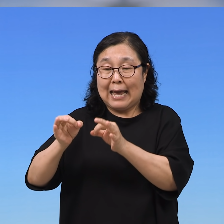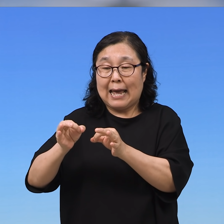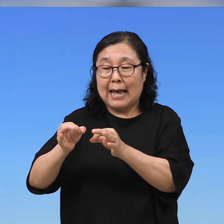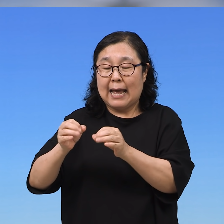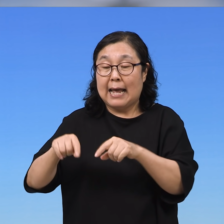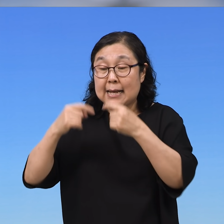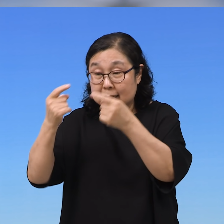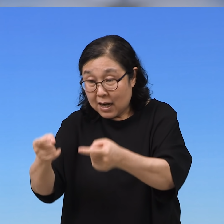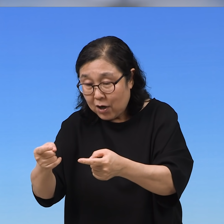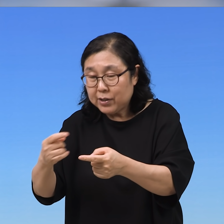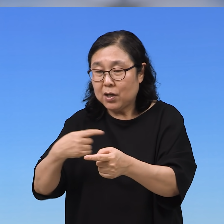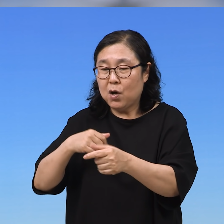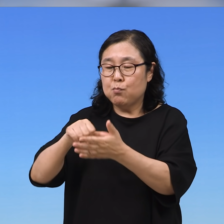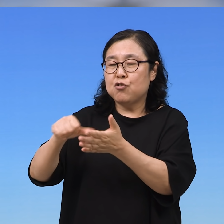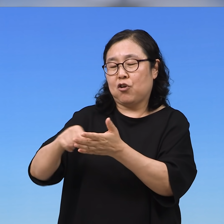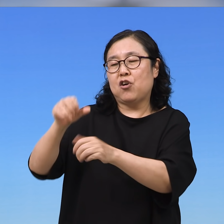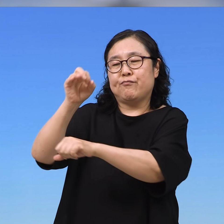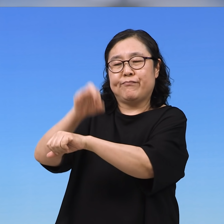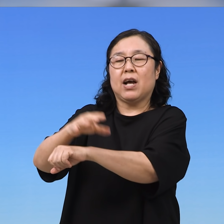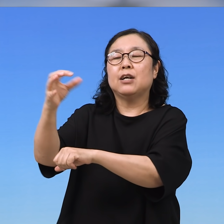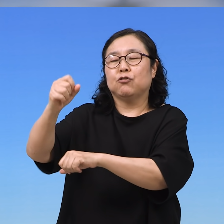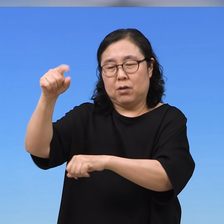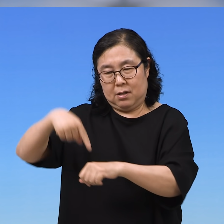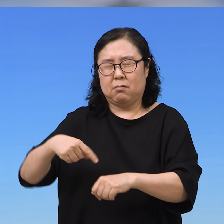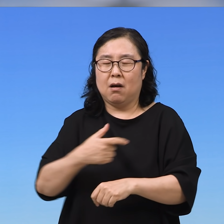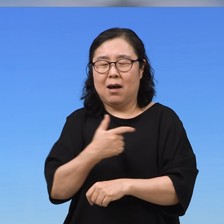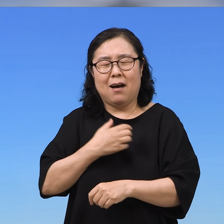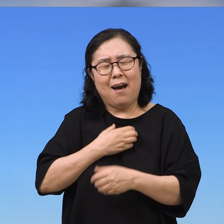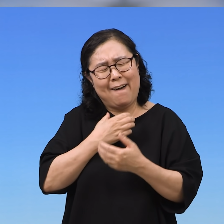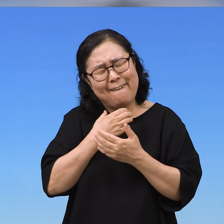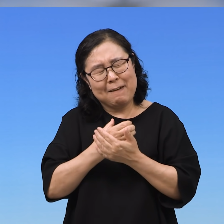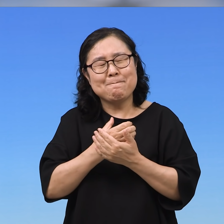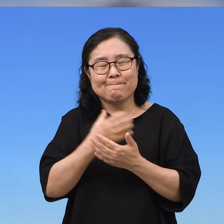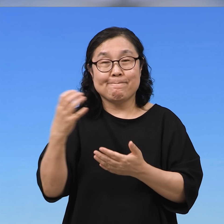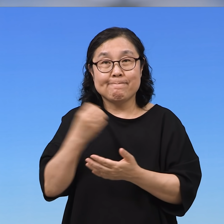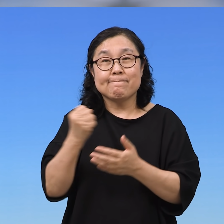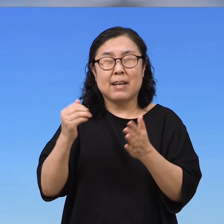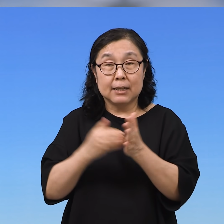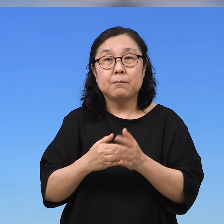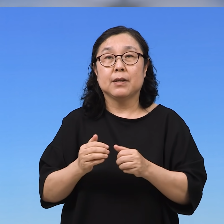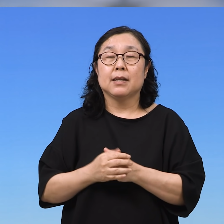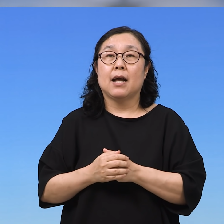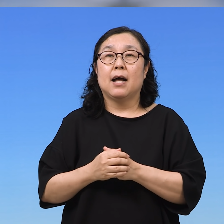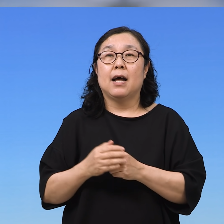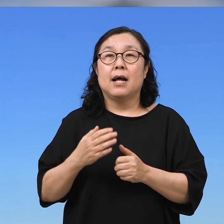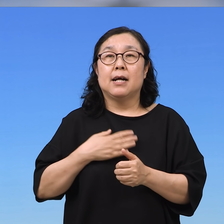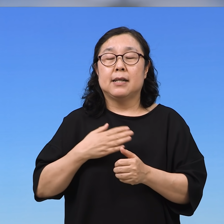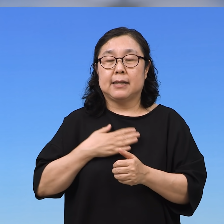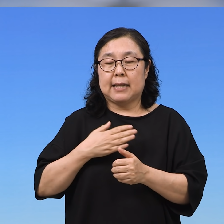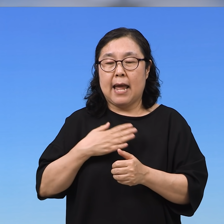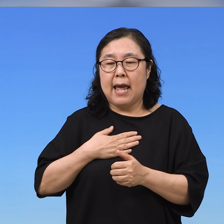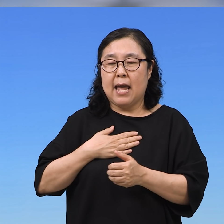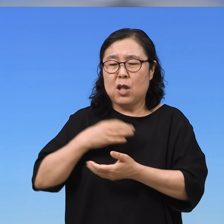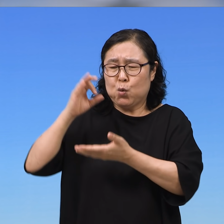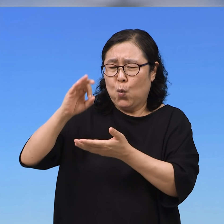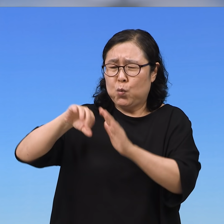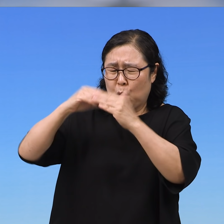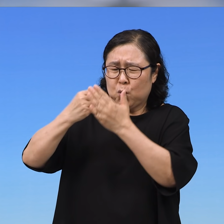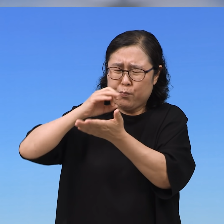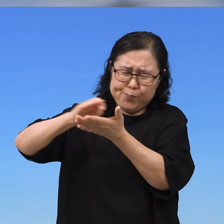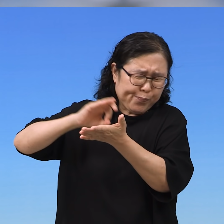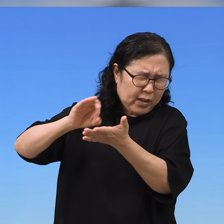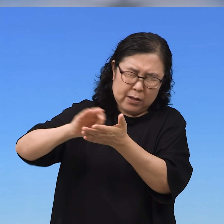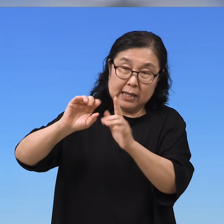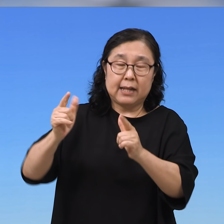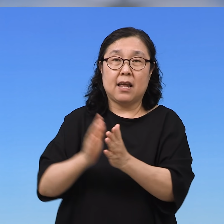사왔다고. 얼마나 감동이 되겠습니까? 여러분, 복을 흘려보내는 건요, 막 내 전재산 다 갖다 주는 거